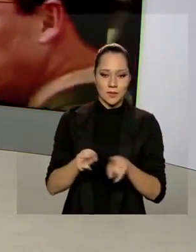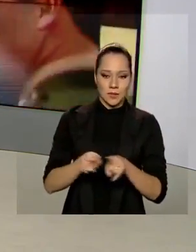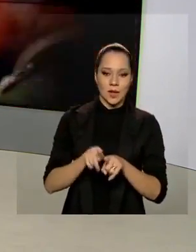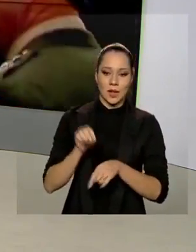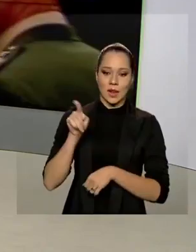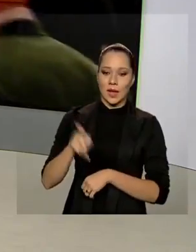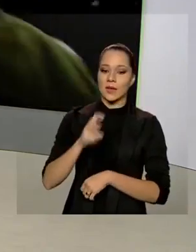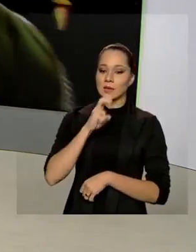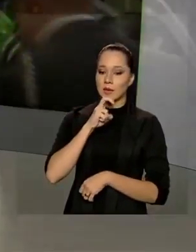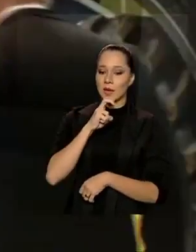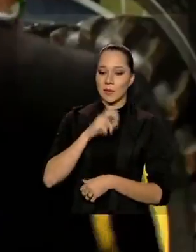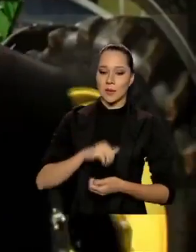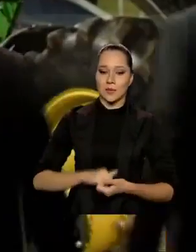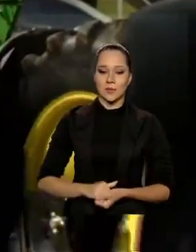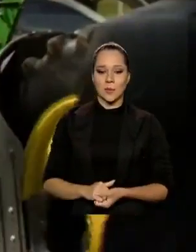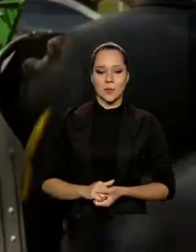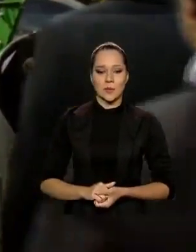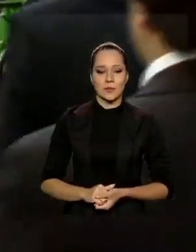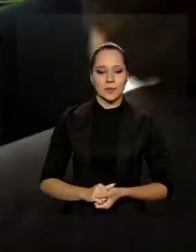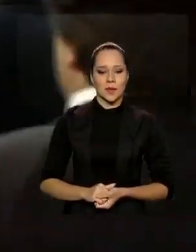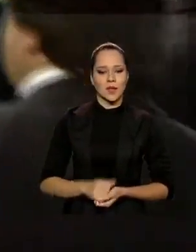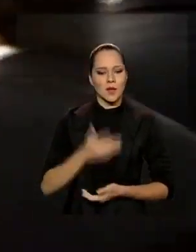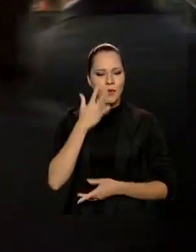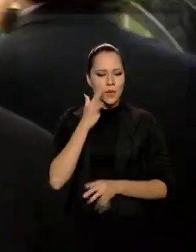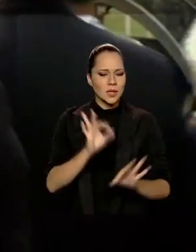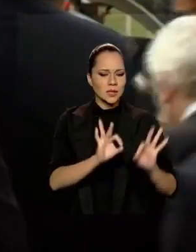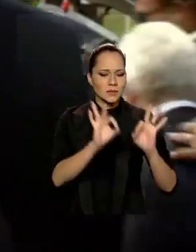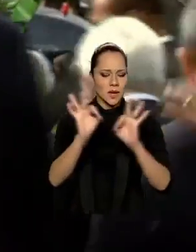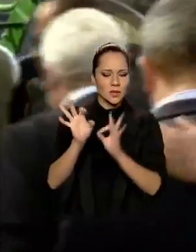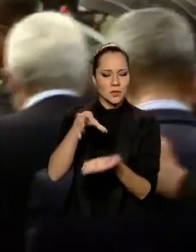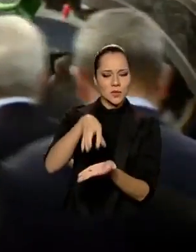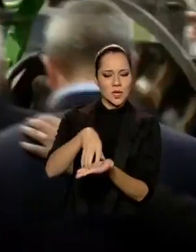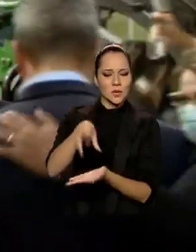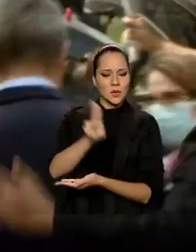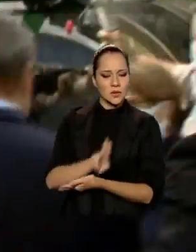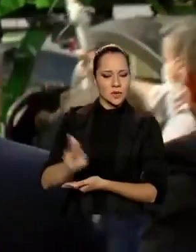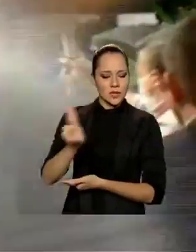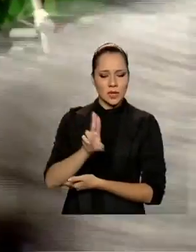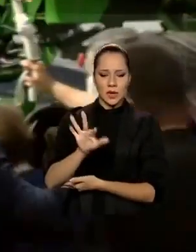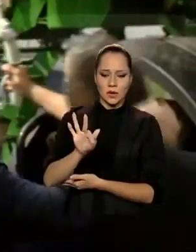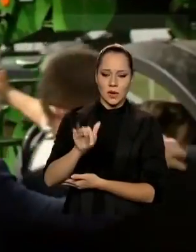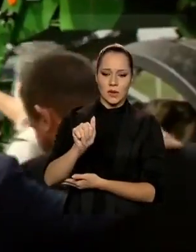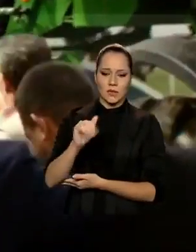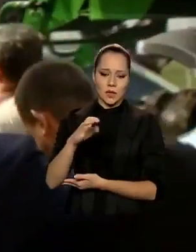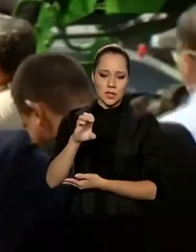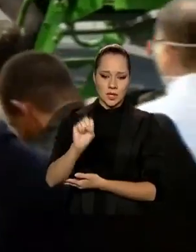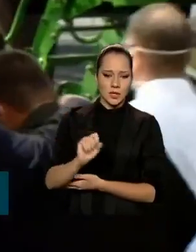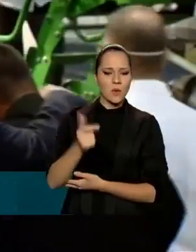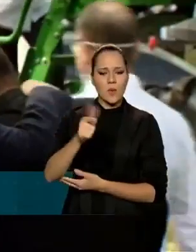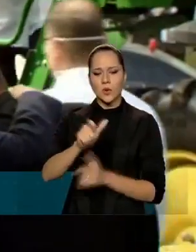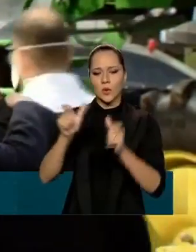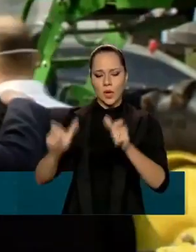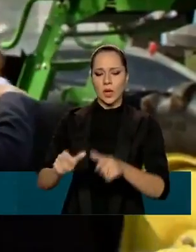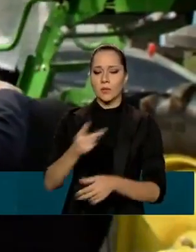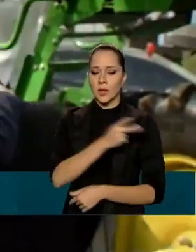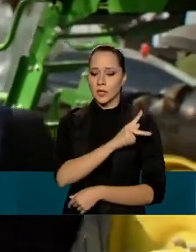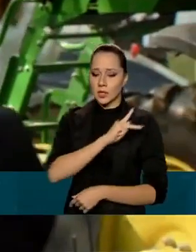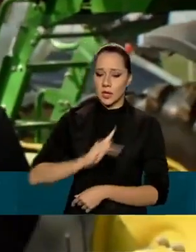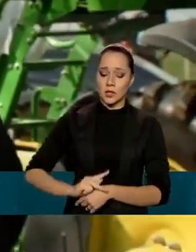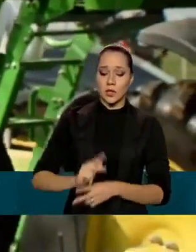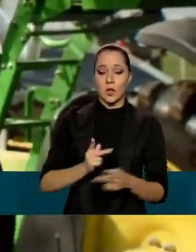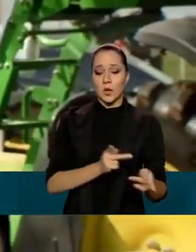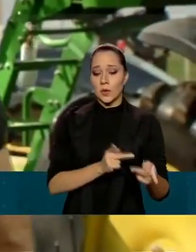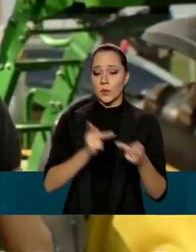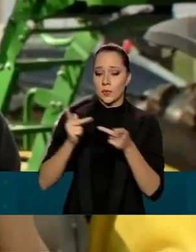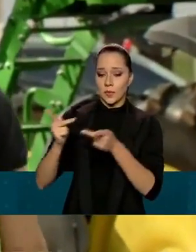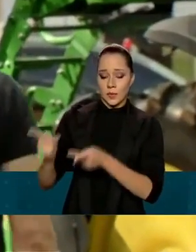lá em Sorocaba. Vamos às imagens lá do Centro Universitário Facens, é um outro lugar que o presidente Jair Bolsonaro está